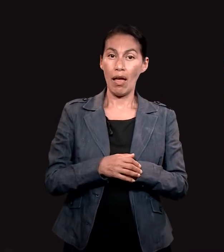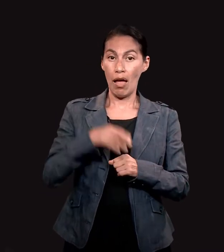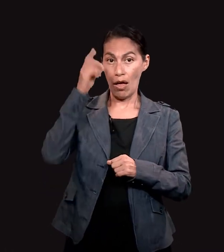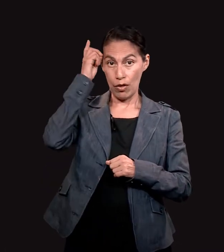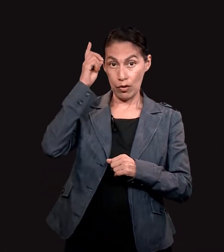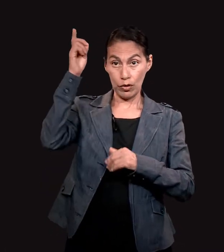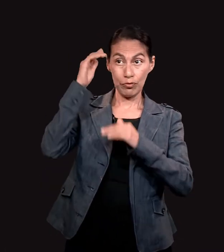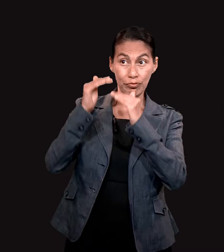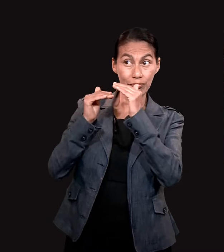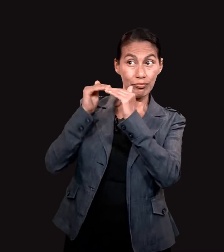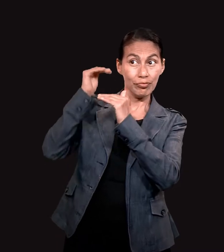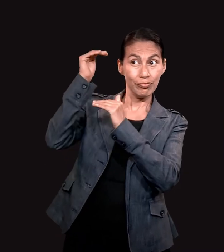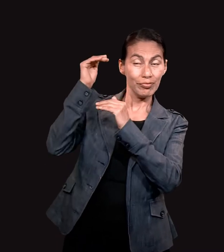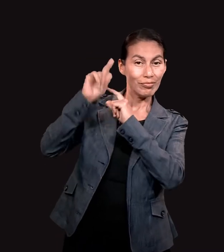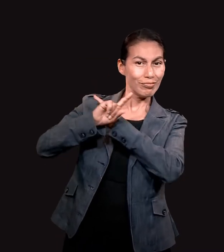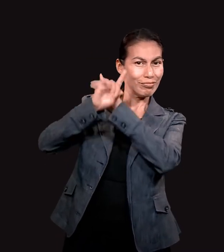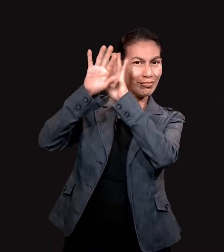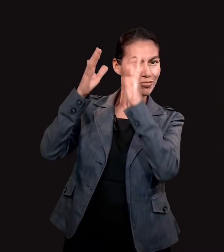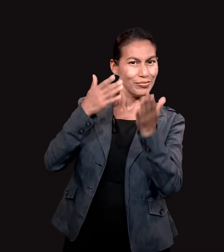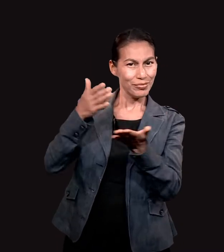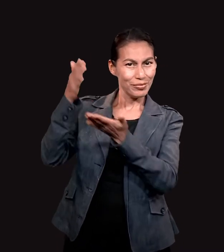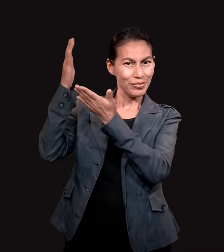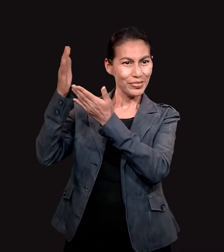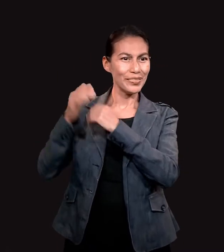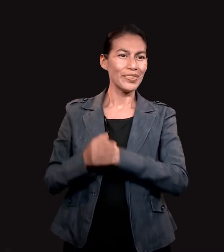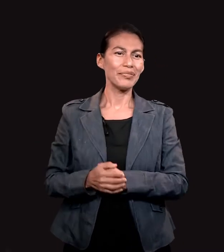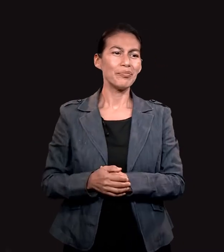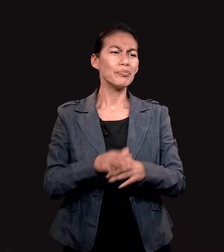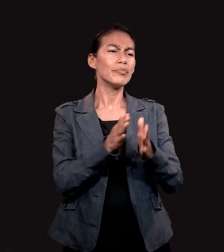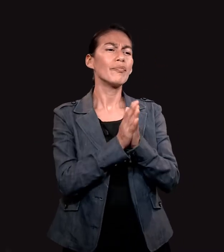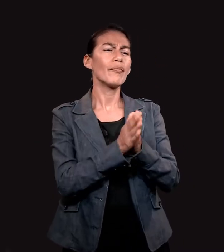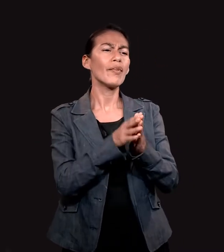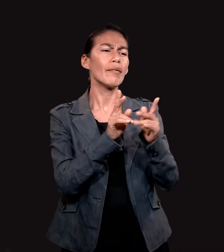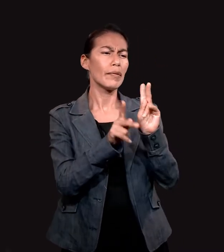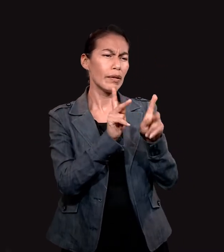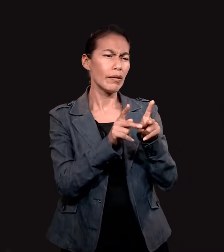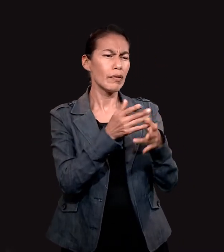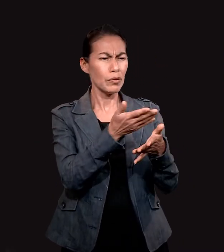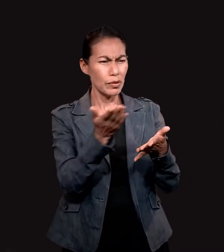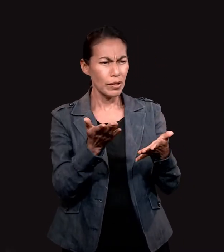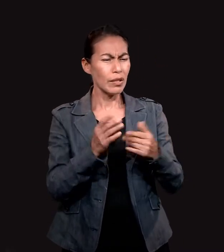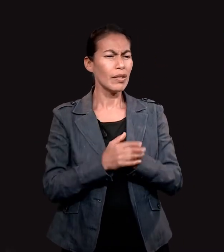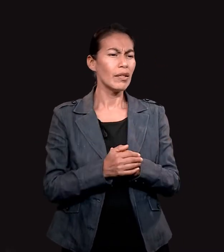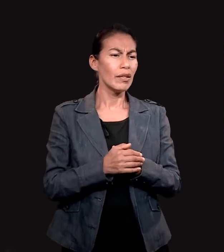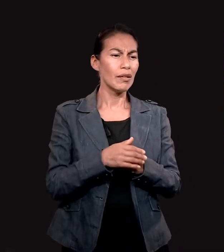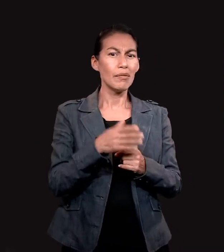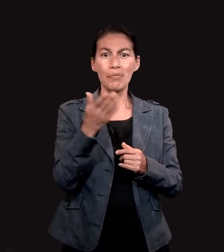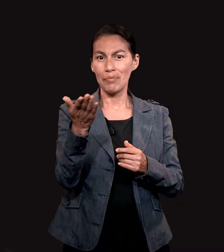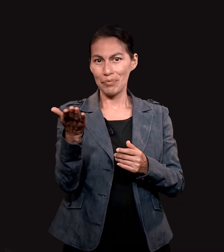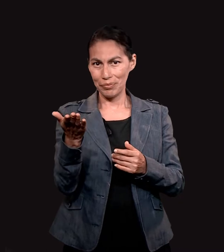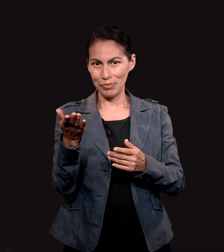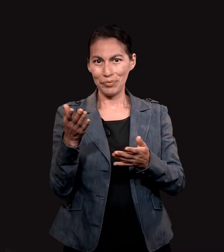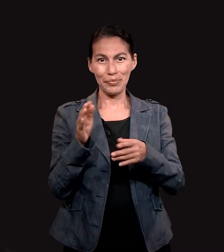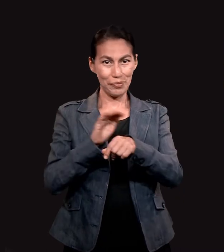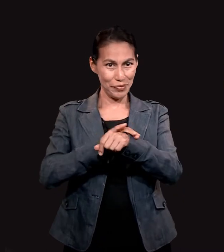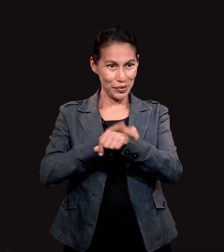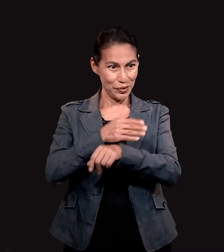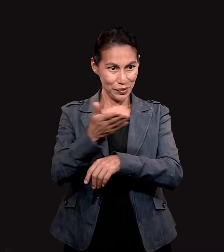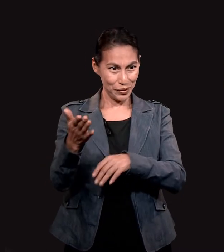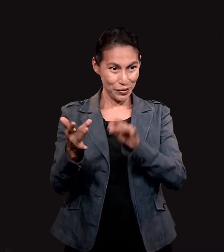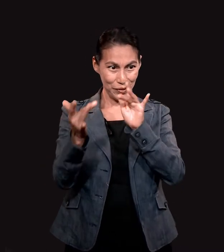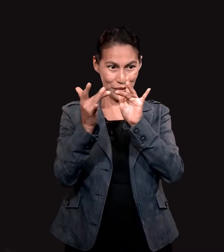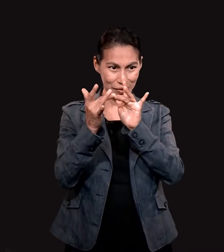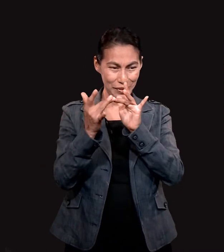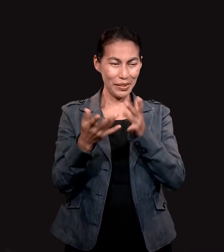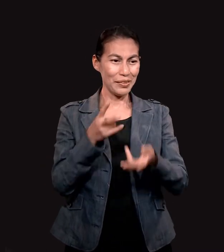para glorificar el nombre de Dios en esta noche. Cuéntenos algo de ustedes. Cuéntenos algo para que todos los